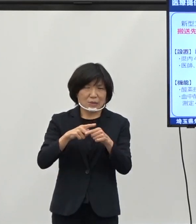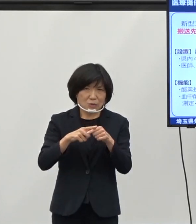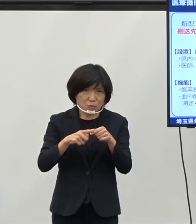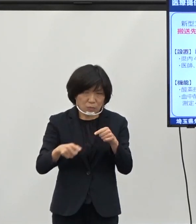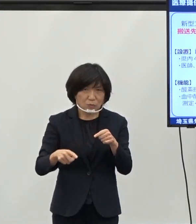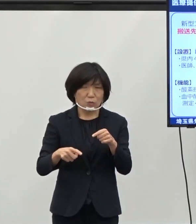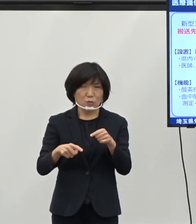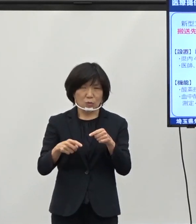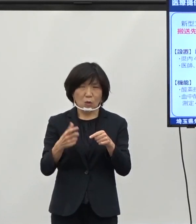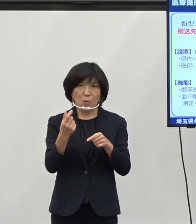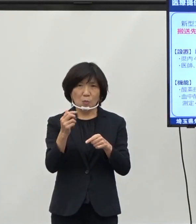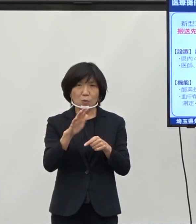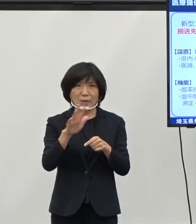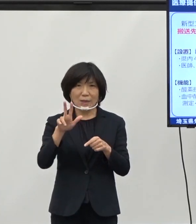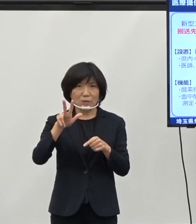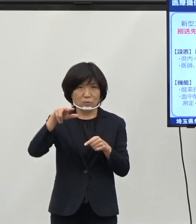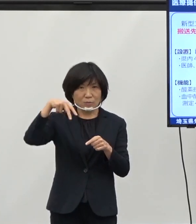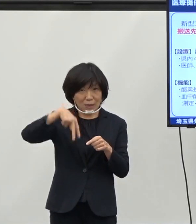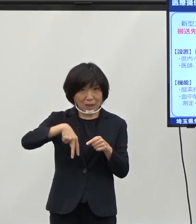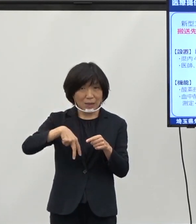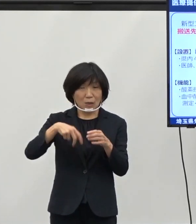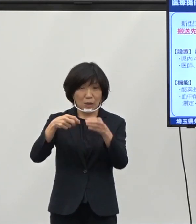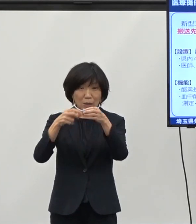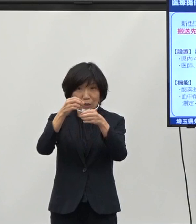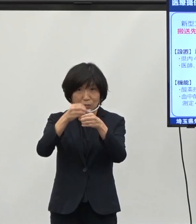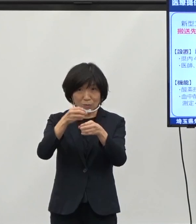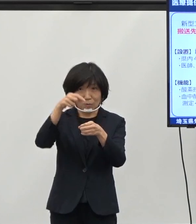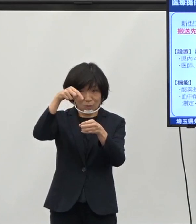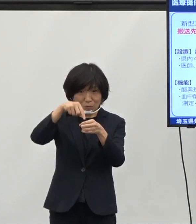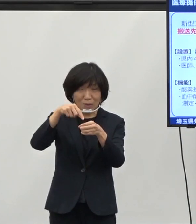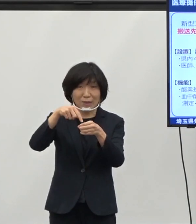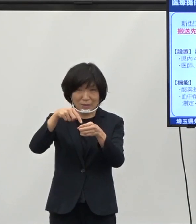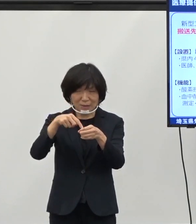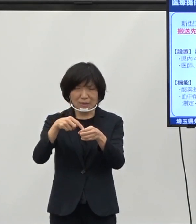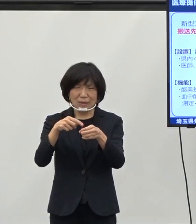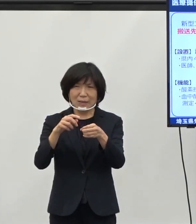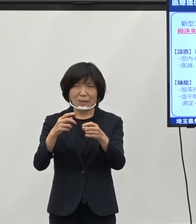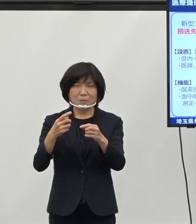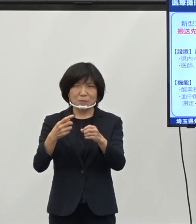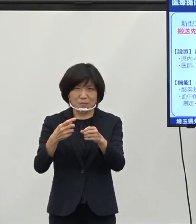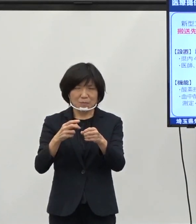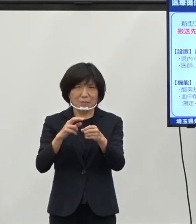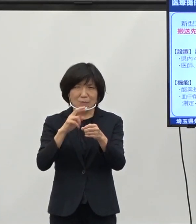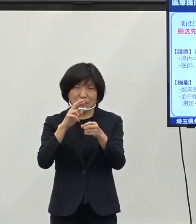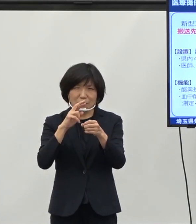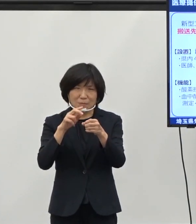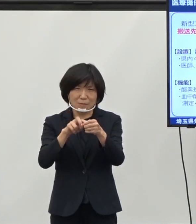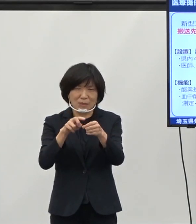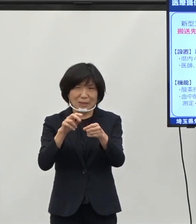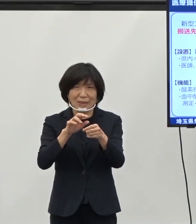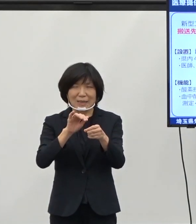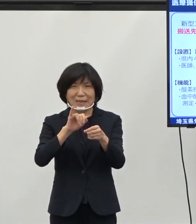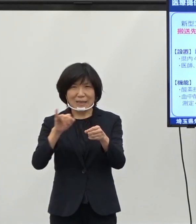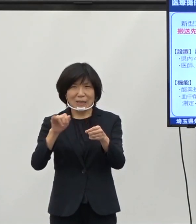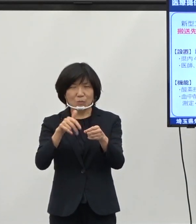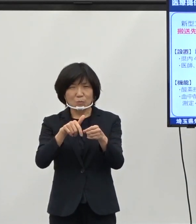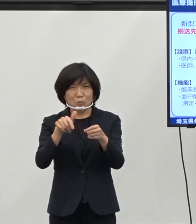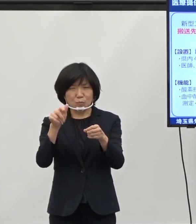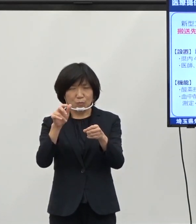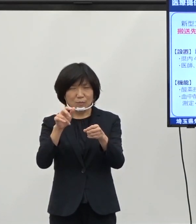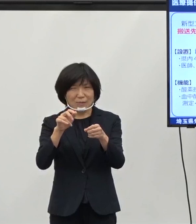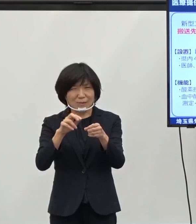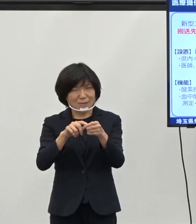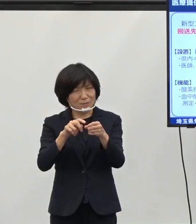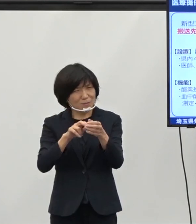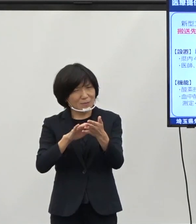ンについて使用を見合わせるようにという通知があったというふうにお伺いしております。県では大規模接種センターでモデルナワクチン使用され